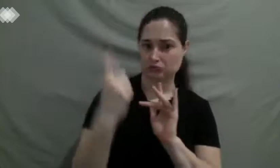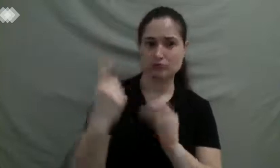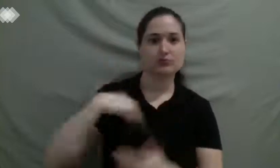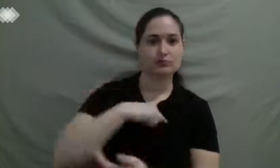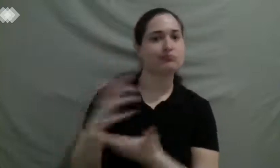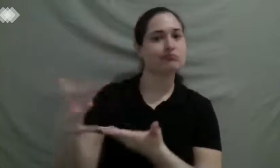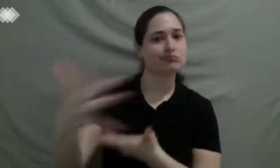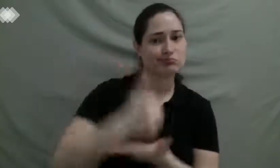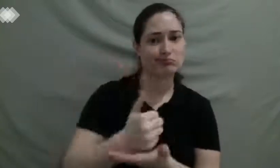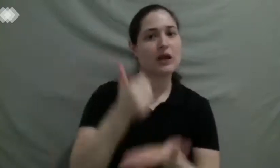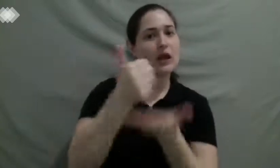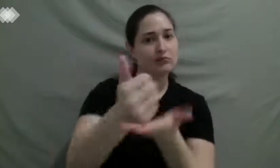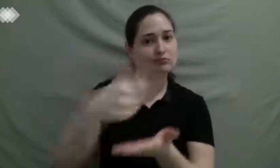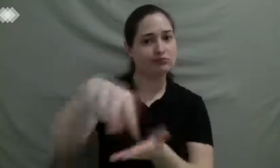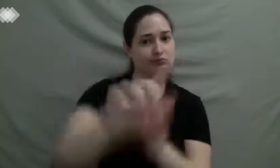creciendo.